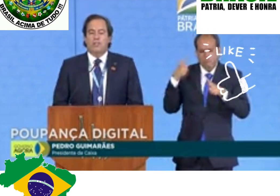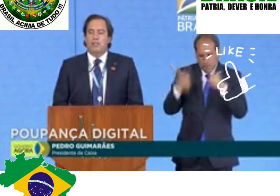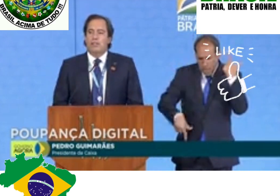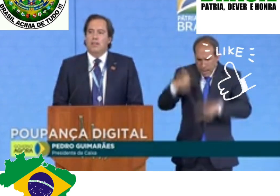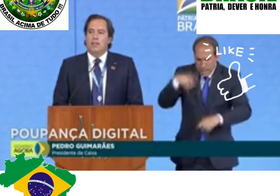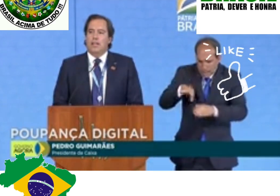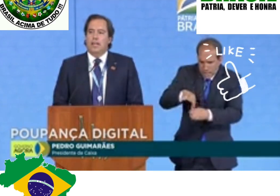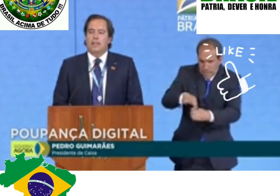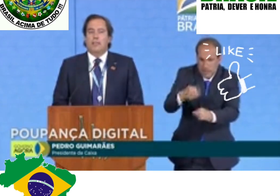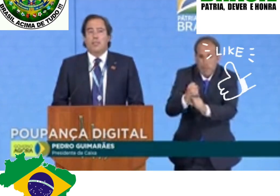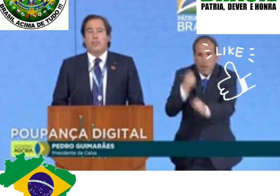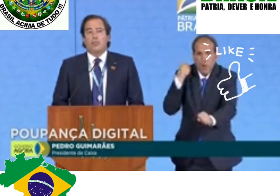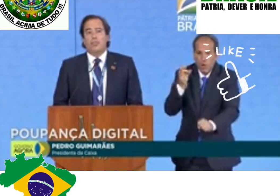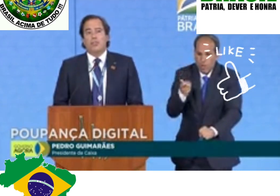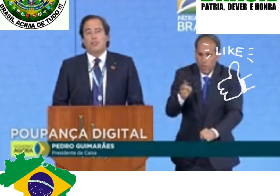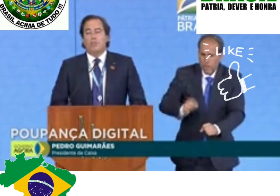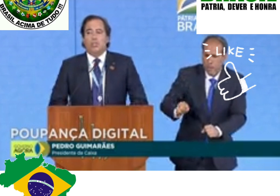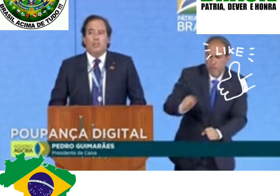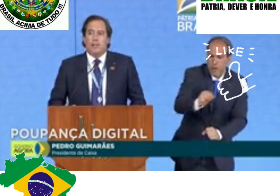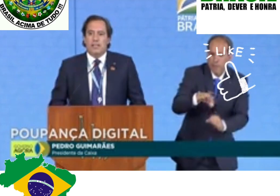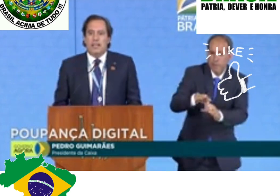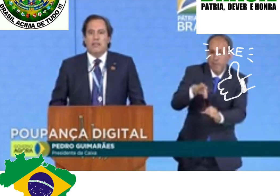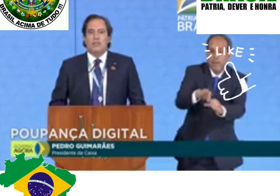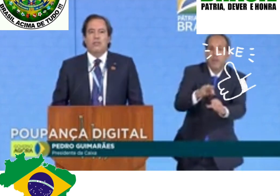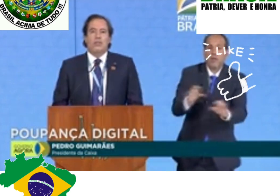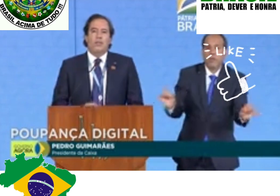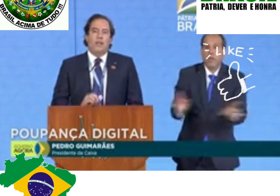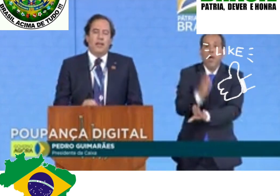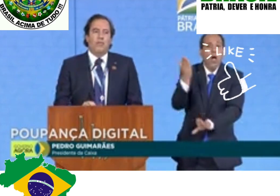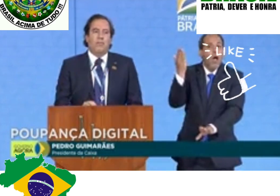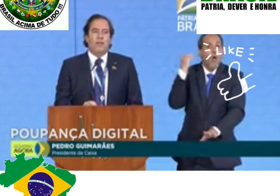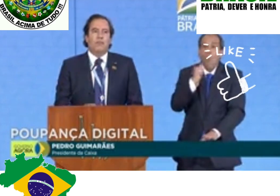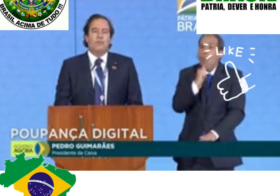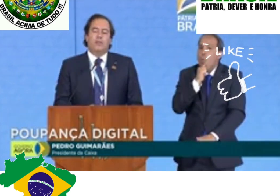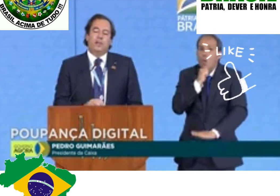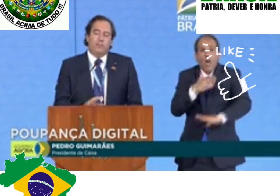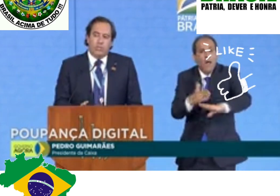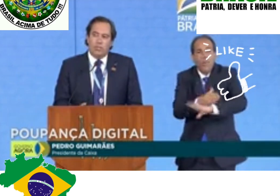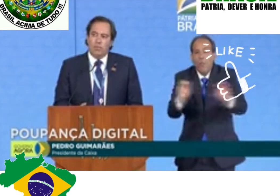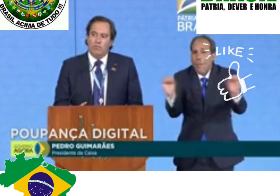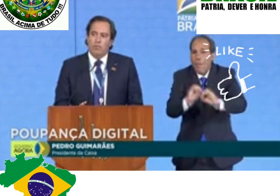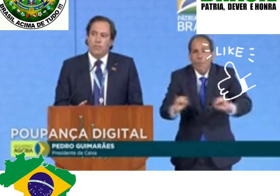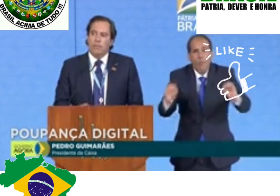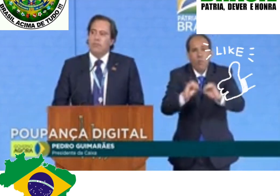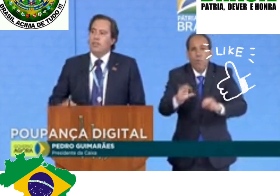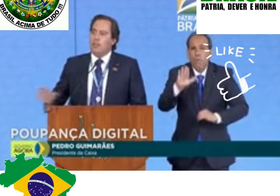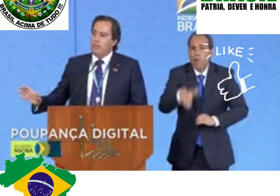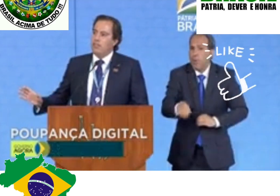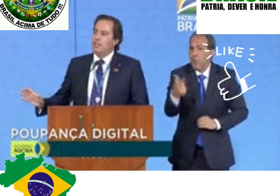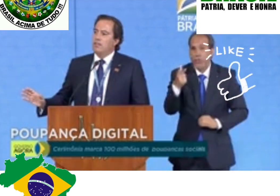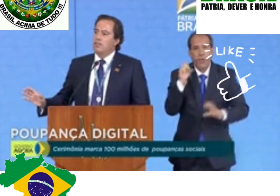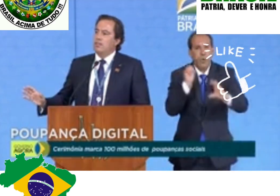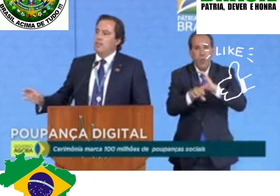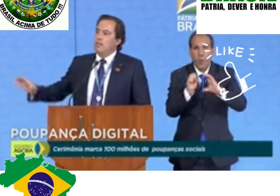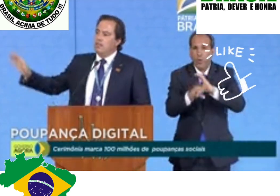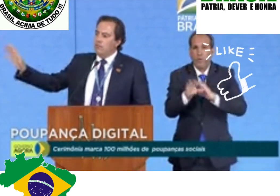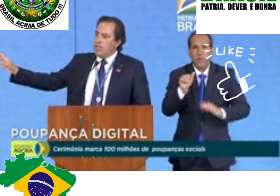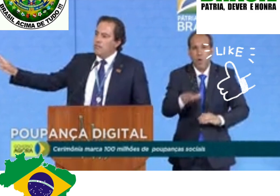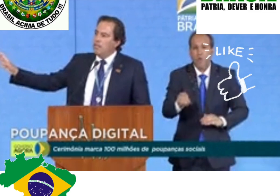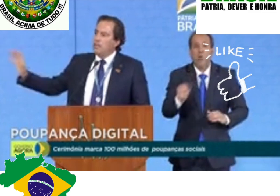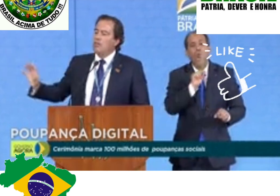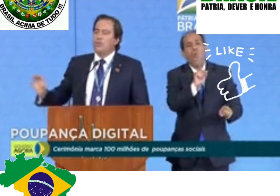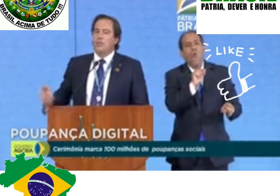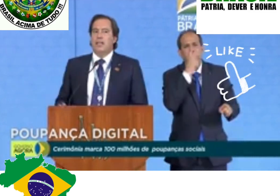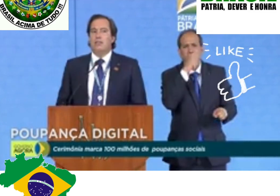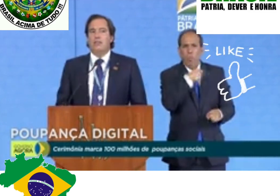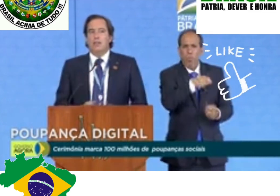com auxílio. São pessoas que não tinham acesso a nenhum banco, não tinham conta em banco e eram invisíveis. Então,